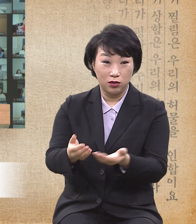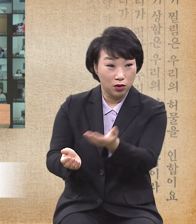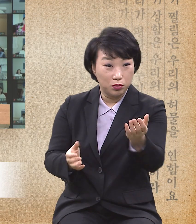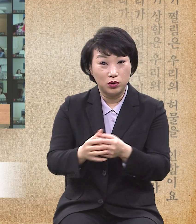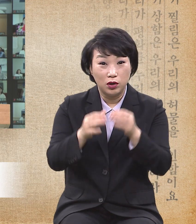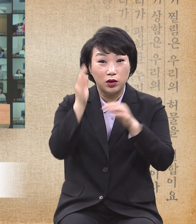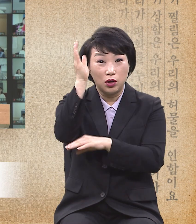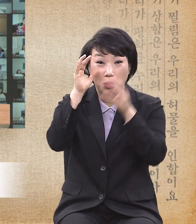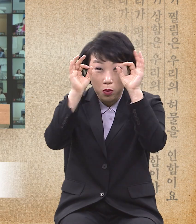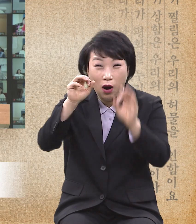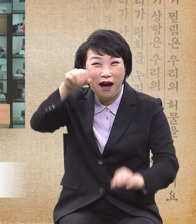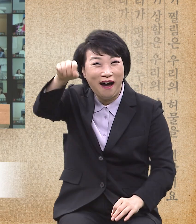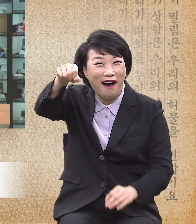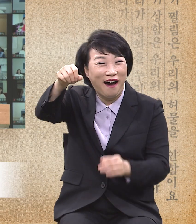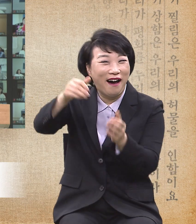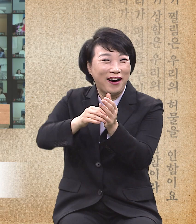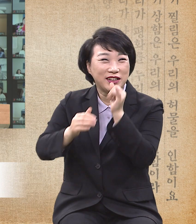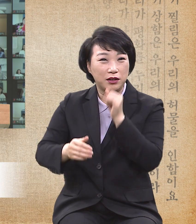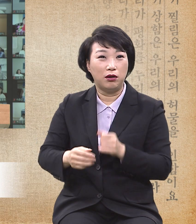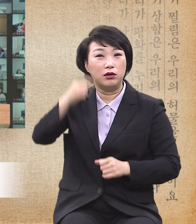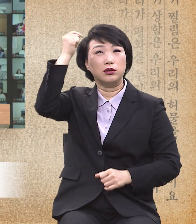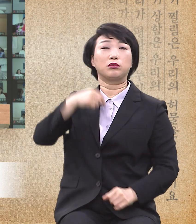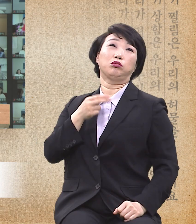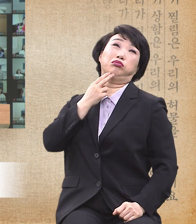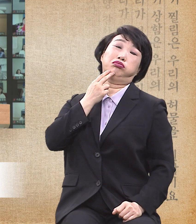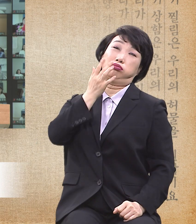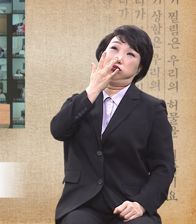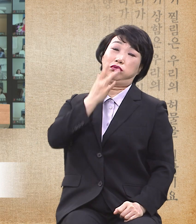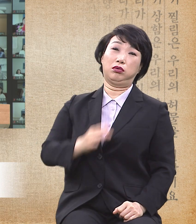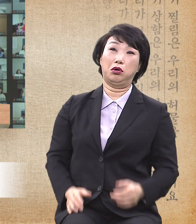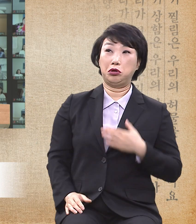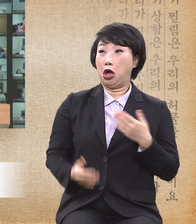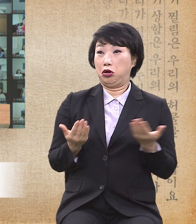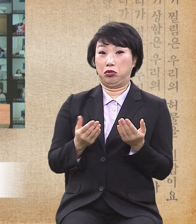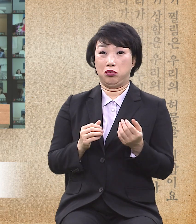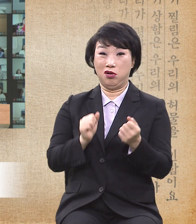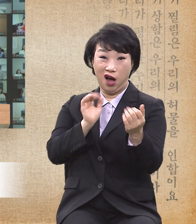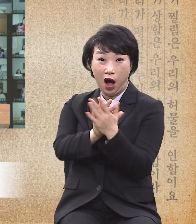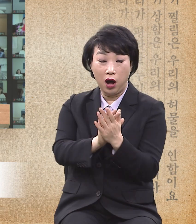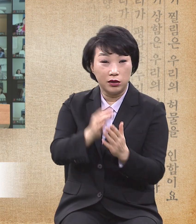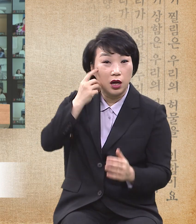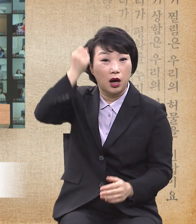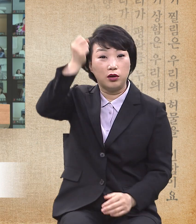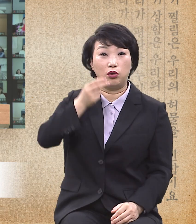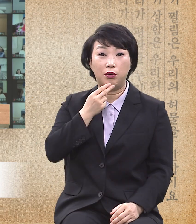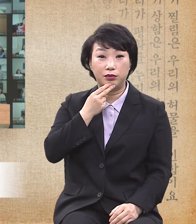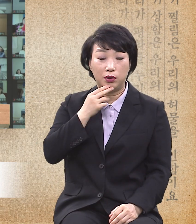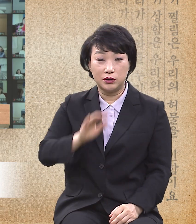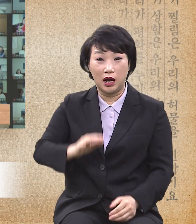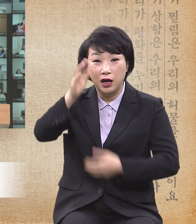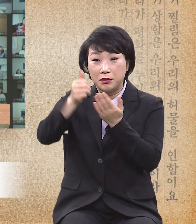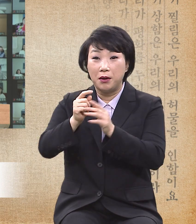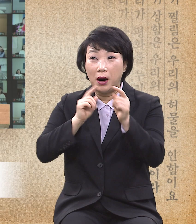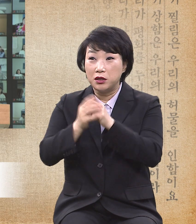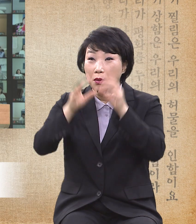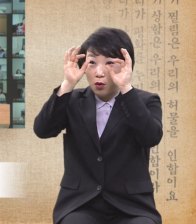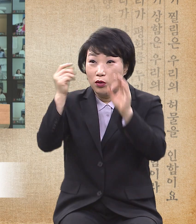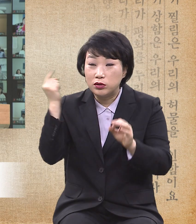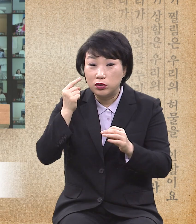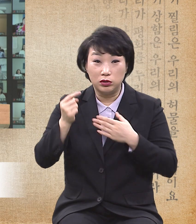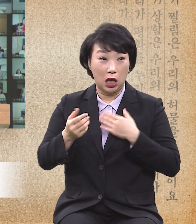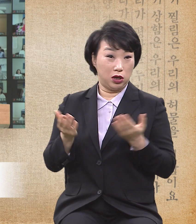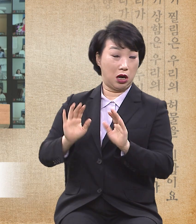듣는데 그런가 보다. 별 감각이 없어. 내 사건 내 일이 아니오. 하나님 말씀도 듣는 것도 내 일이